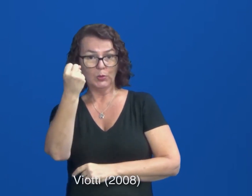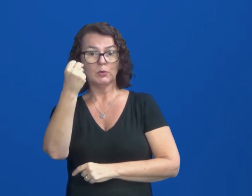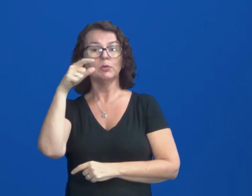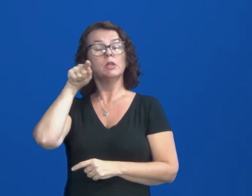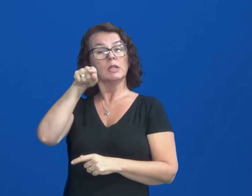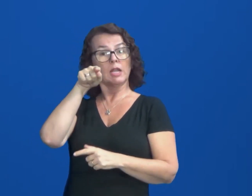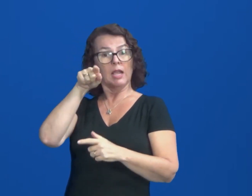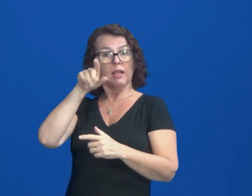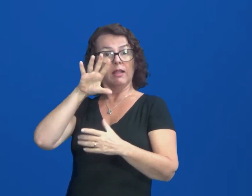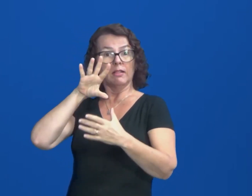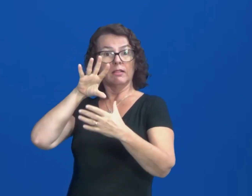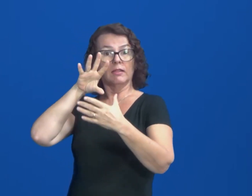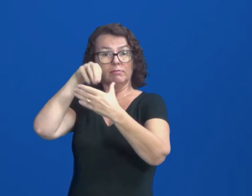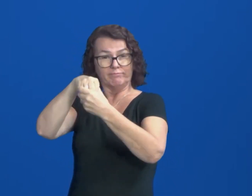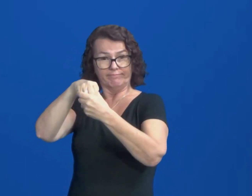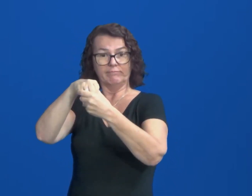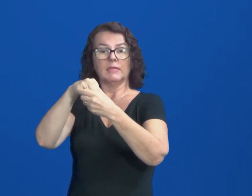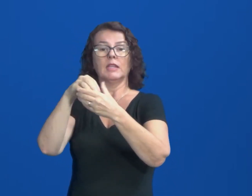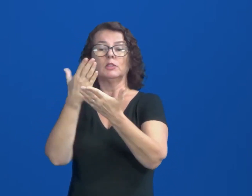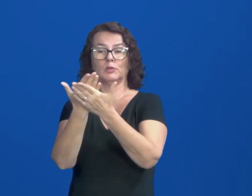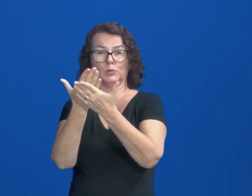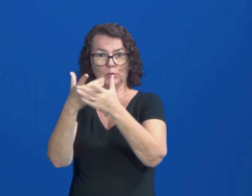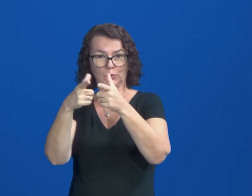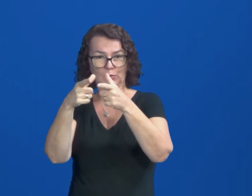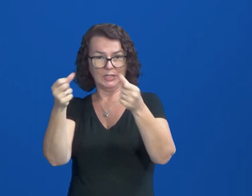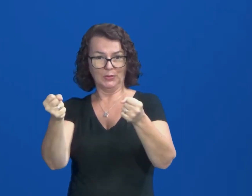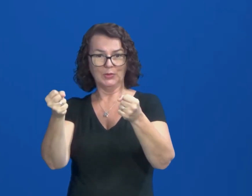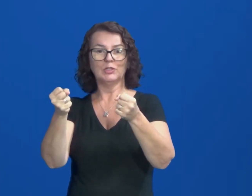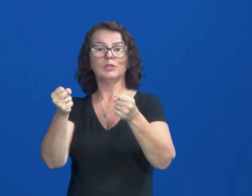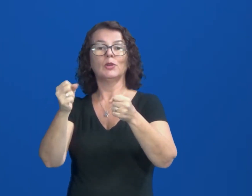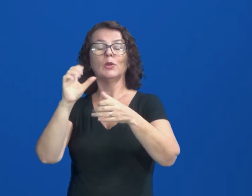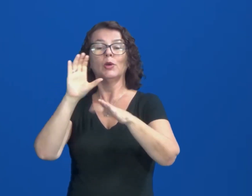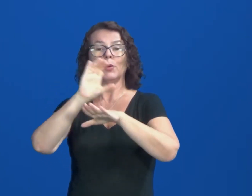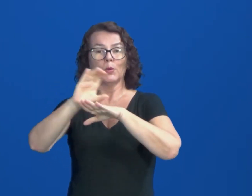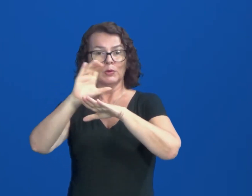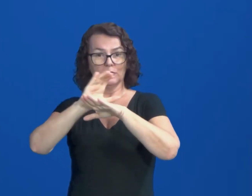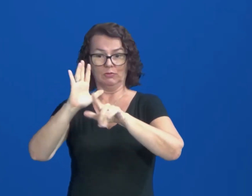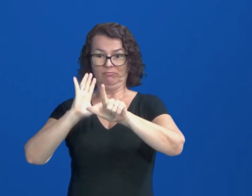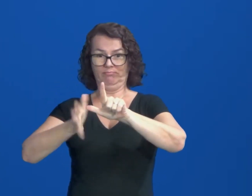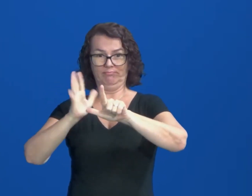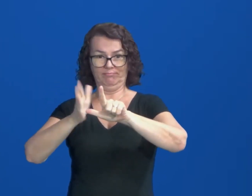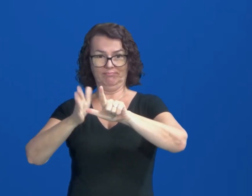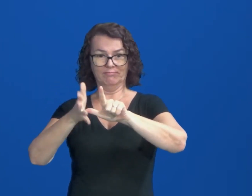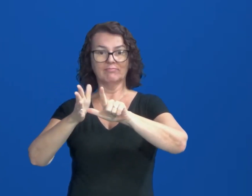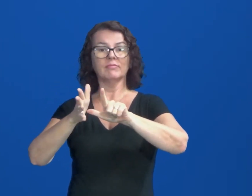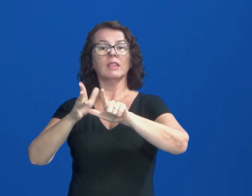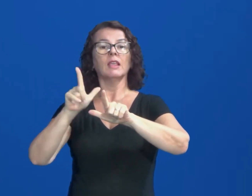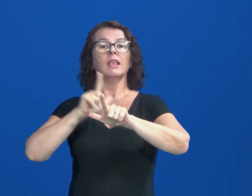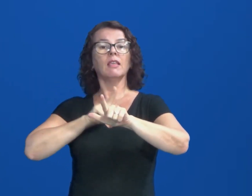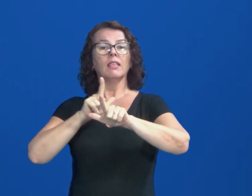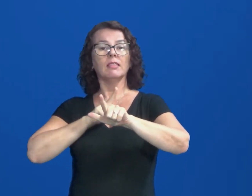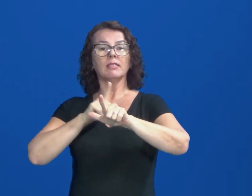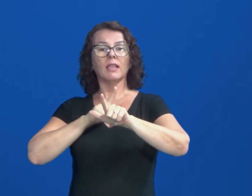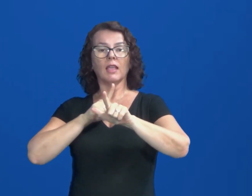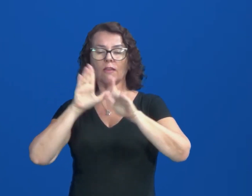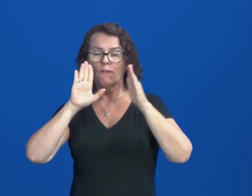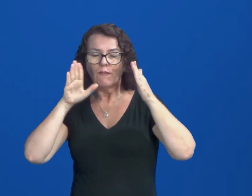Letras Libras e tem foco em como a morfologia está atrelada aos estudos linguísticos